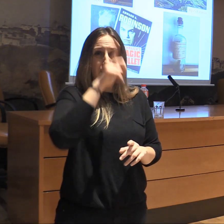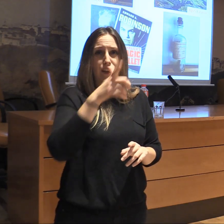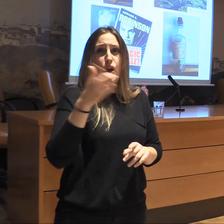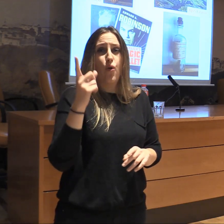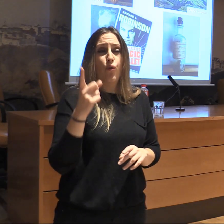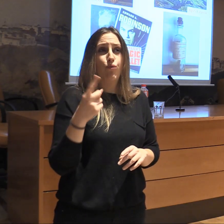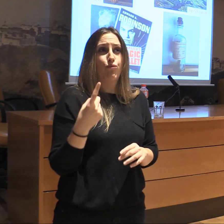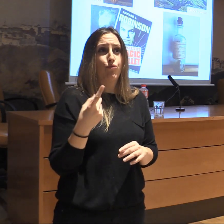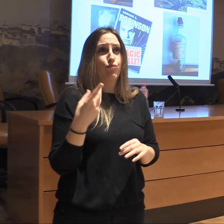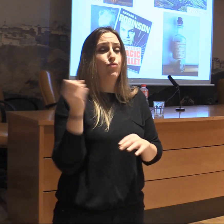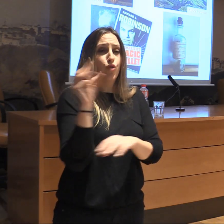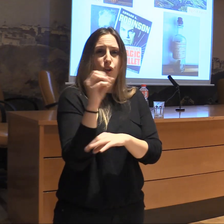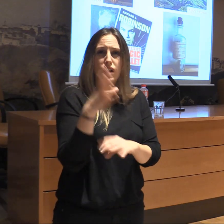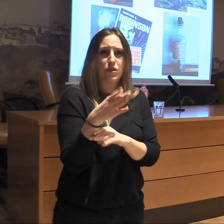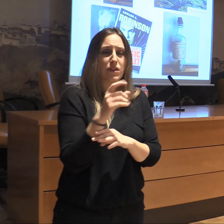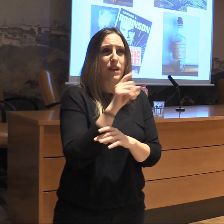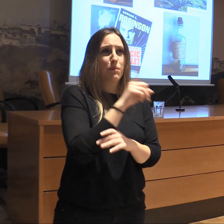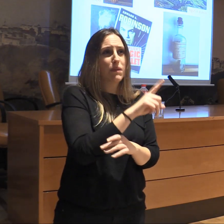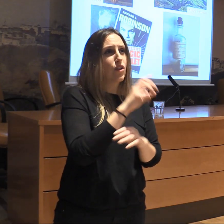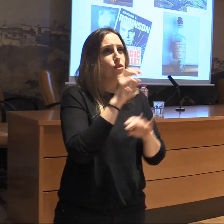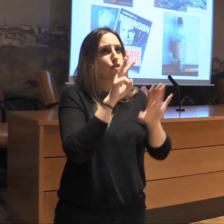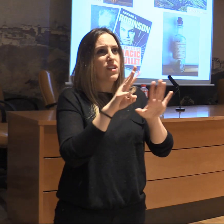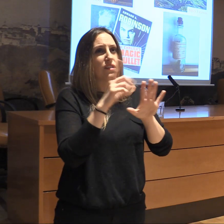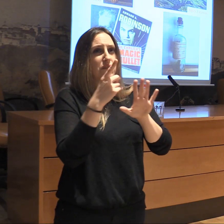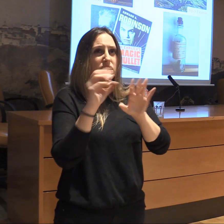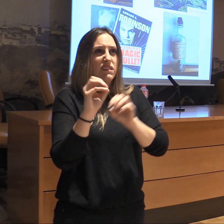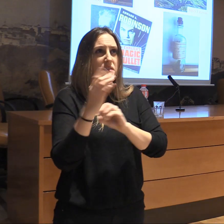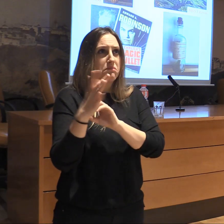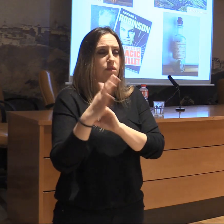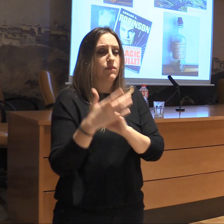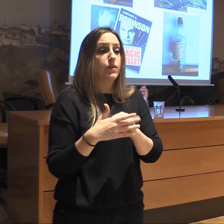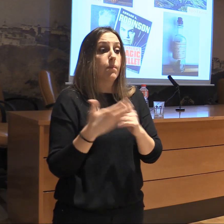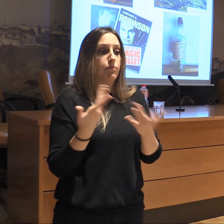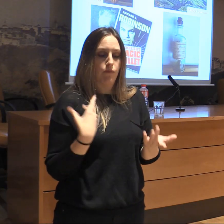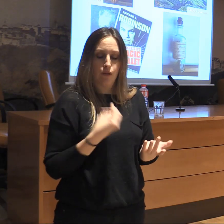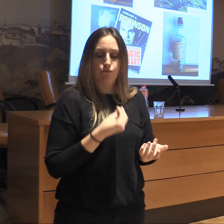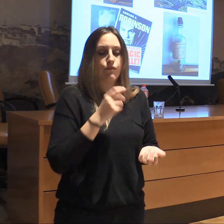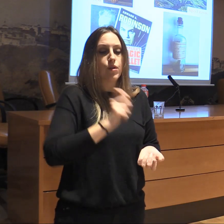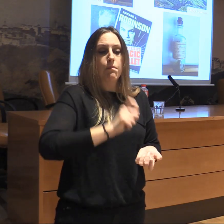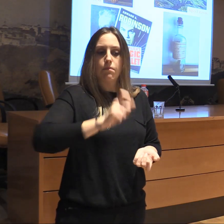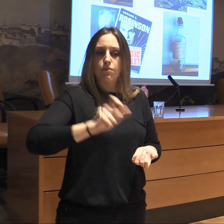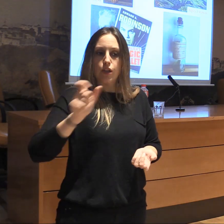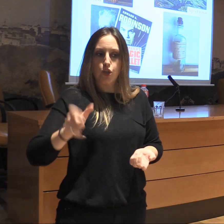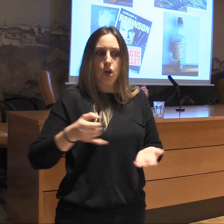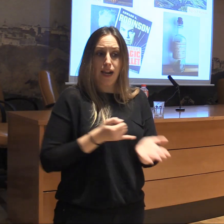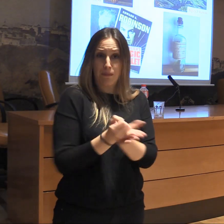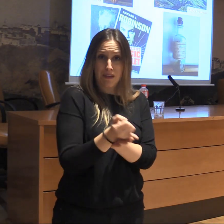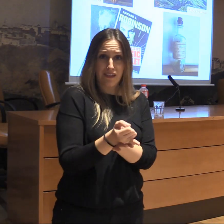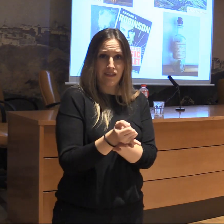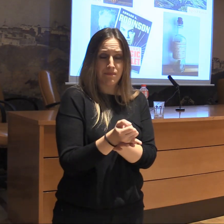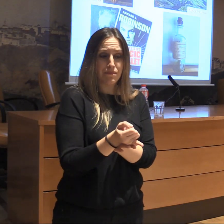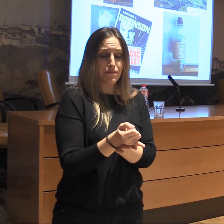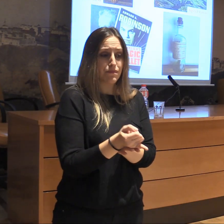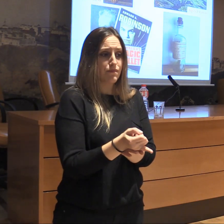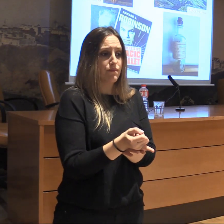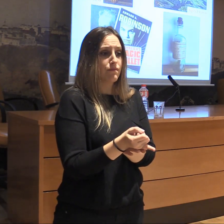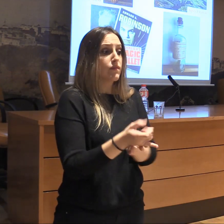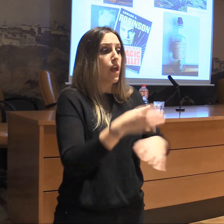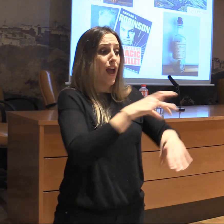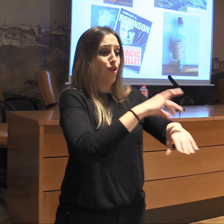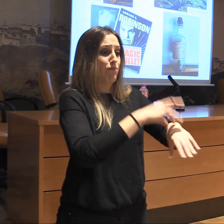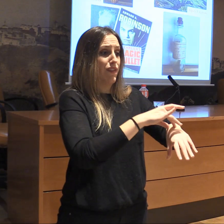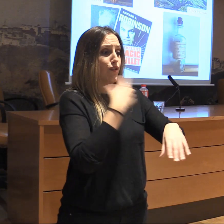que en el 1860, donde varios de estos campesinos, delante de los científicos, de los médicos que asistían a este